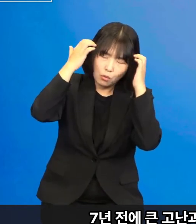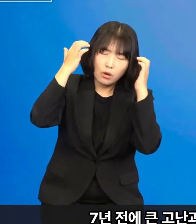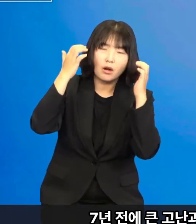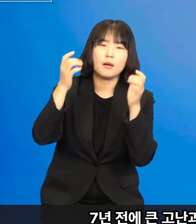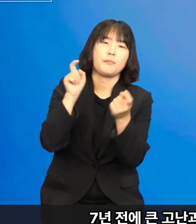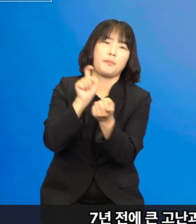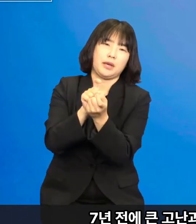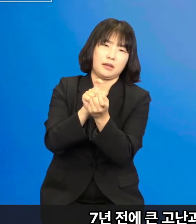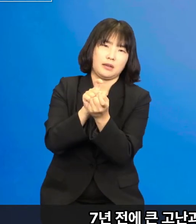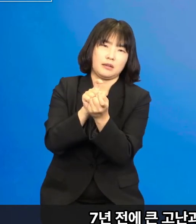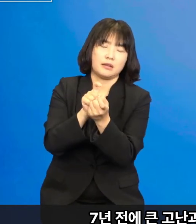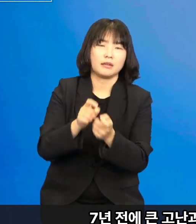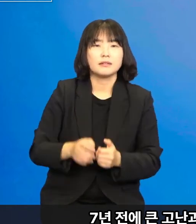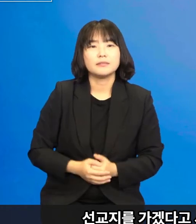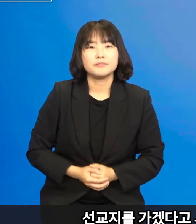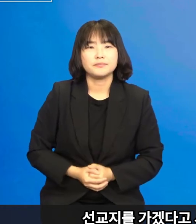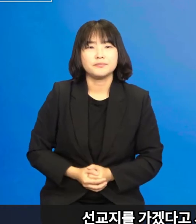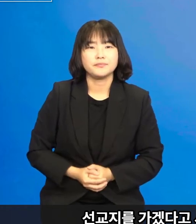전에